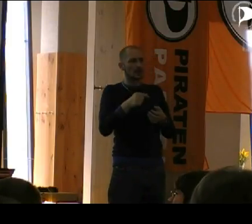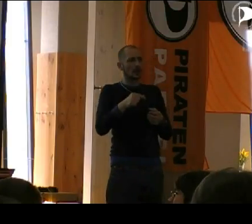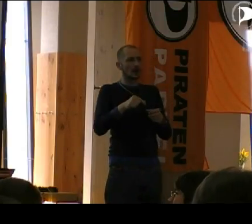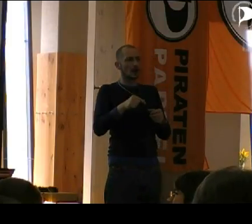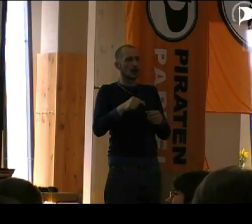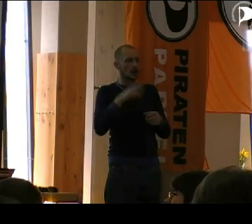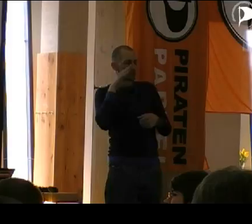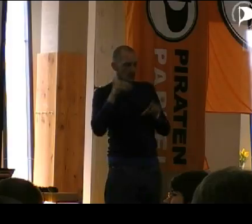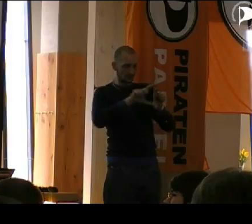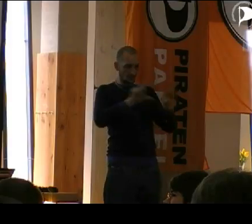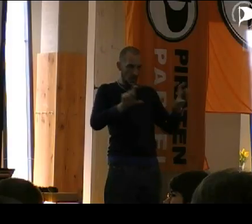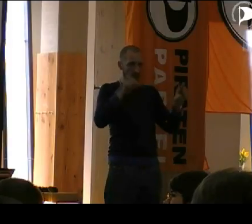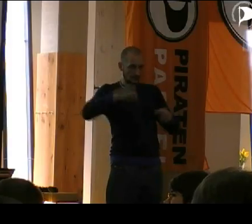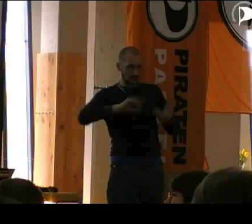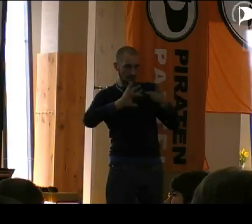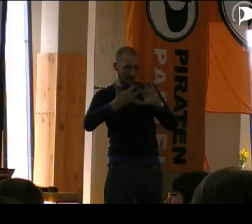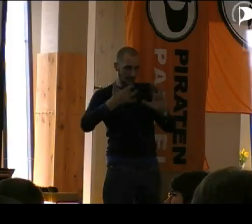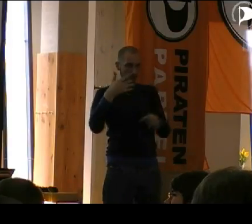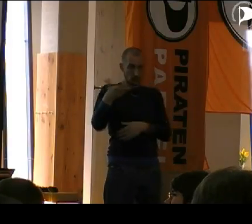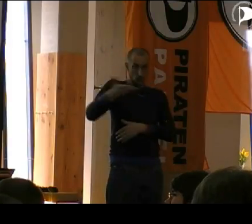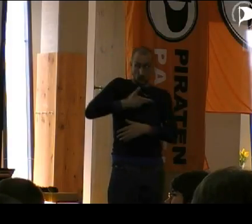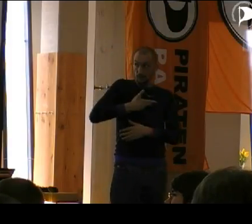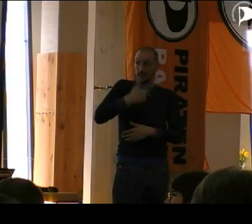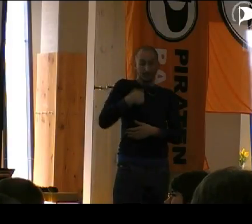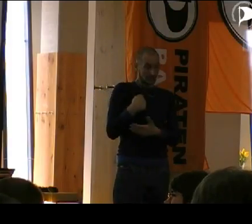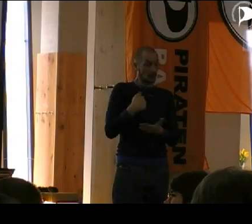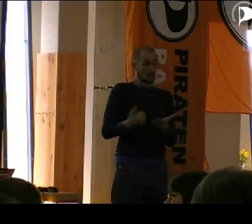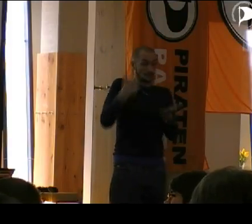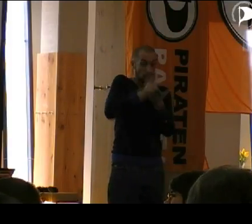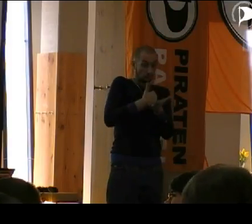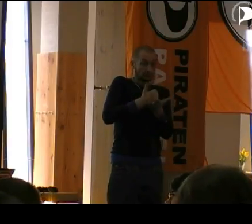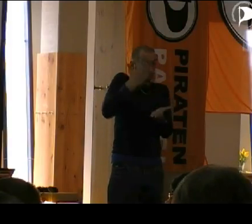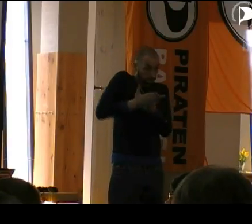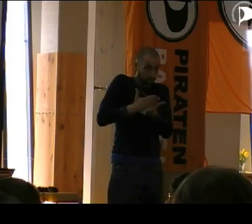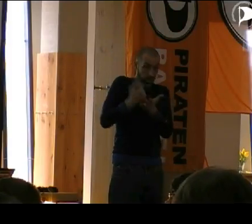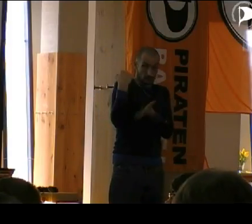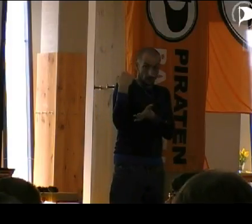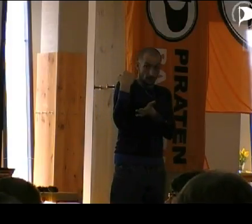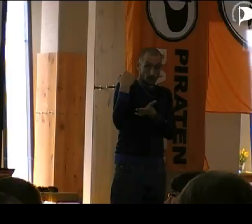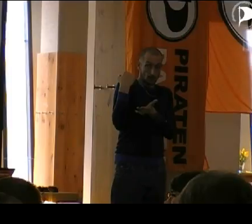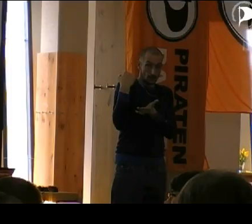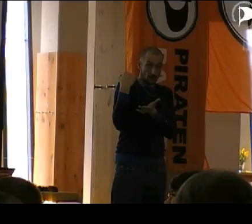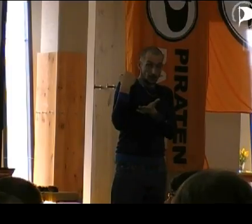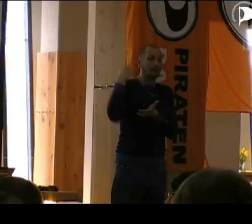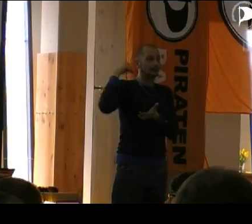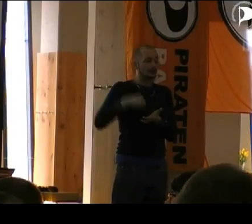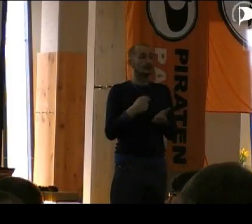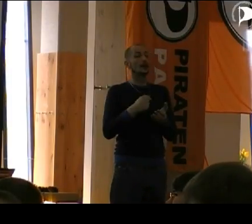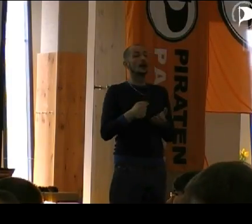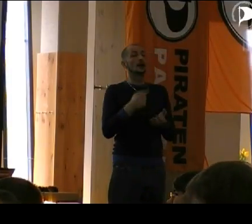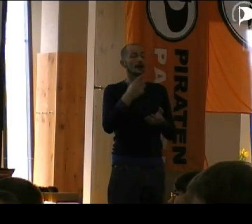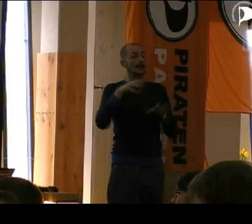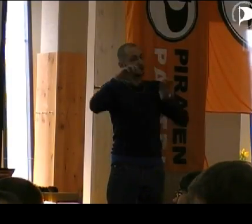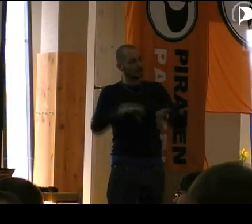zwei jahre von der piratenpartei in der zeit bin ich jetzt der vorstand gewesen erst auf die kirche als vorsitzender ich bin